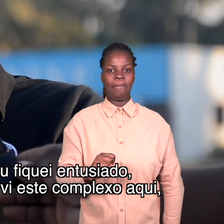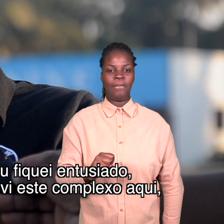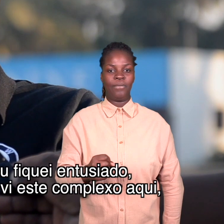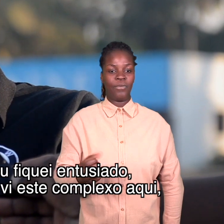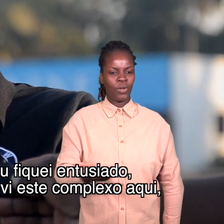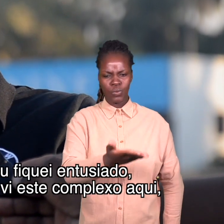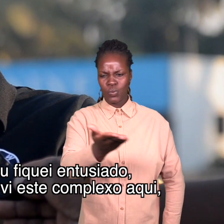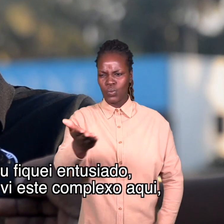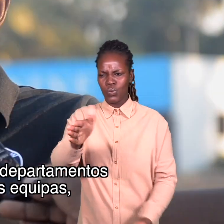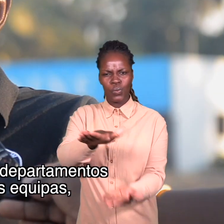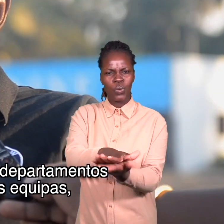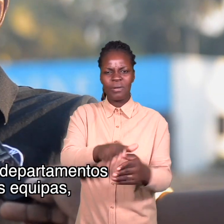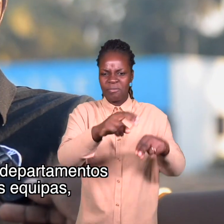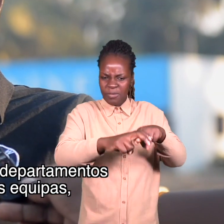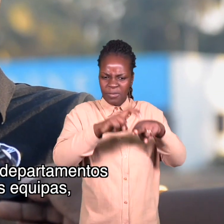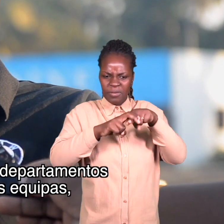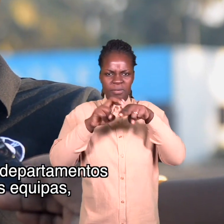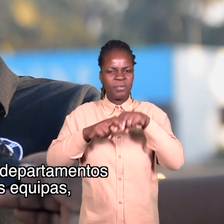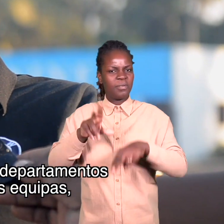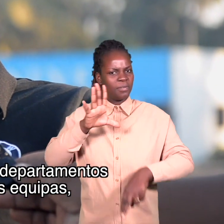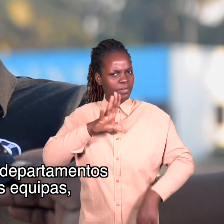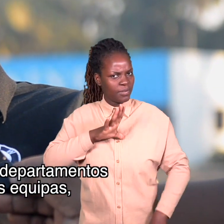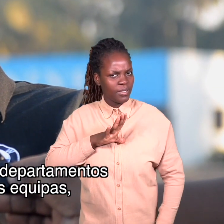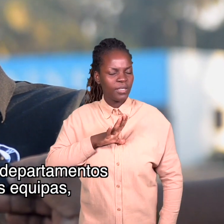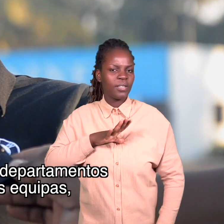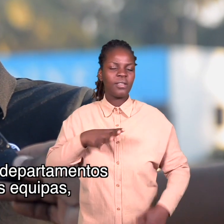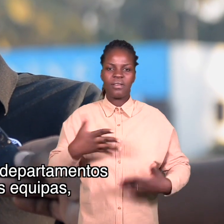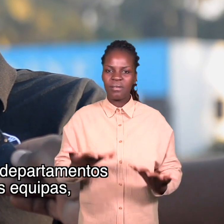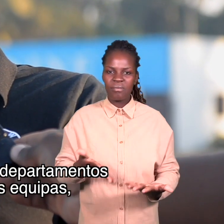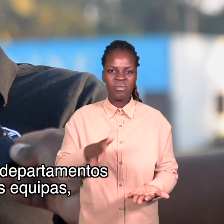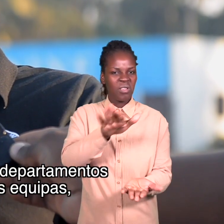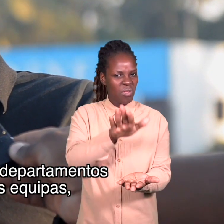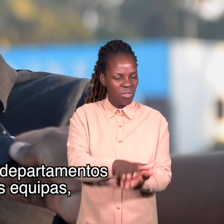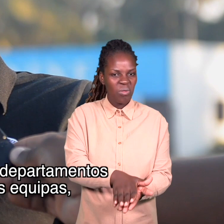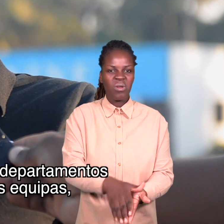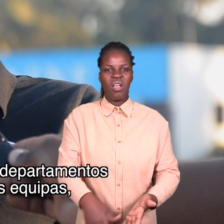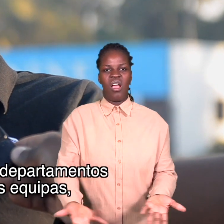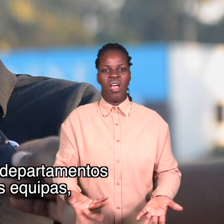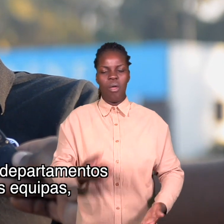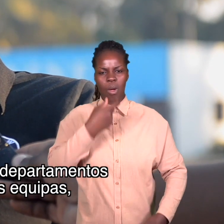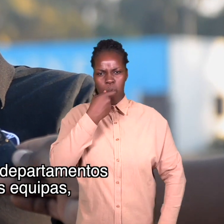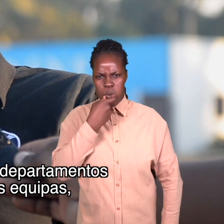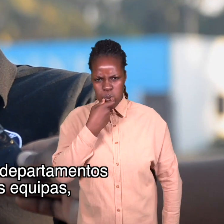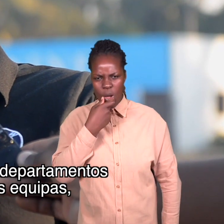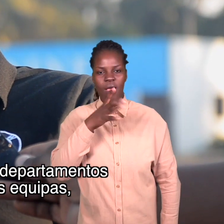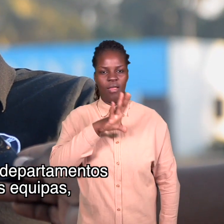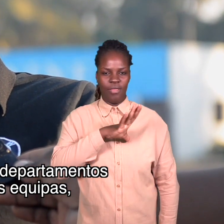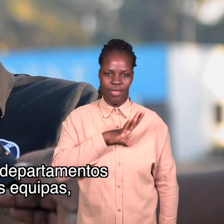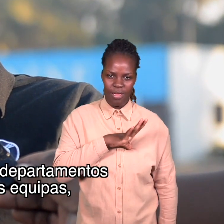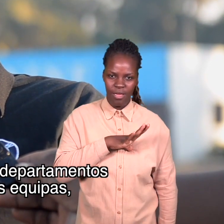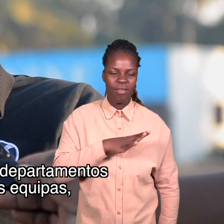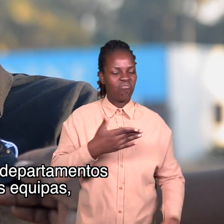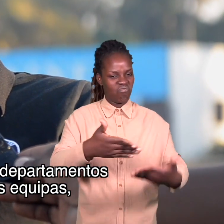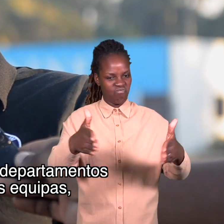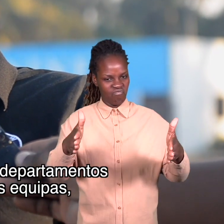vi este complexo aqui. As bancadas que nós estamos a ver ali, com departamentos ali para árbitros,